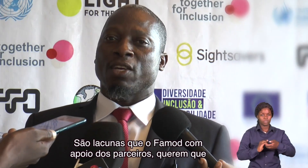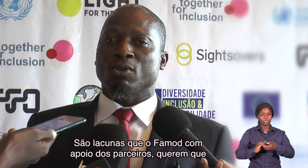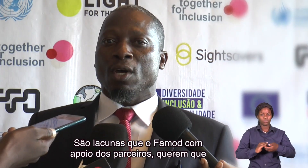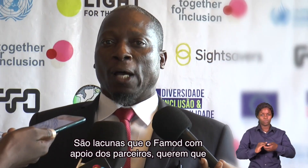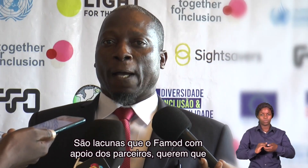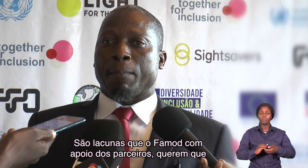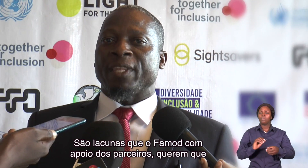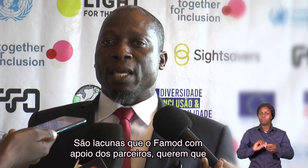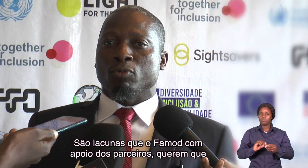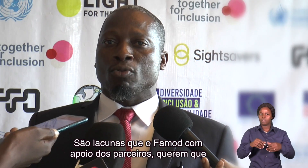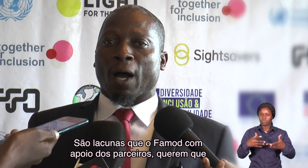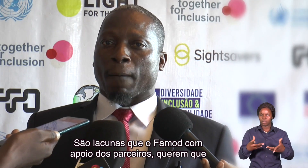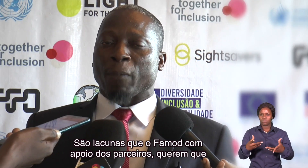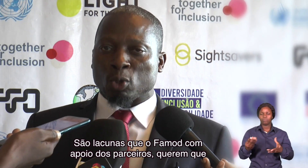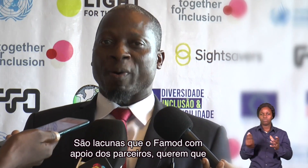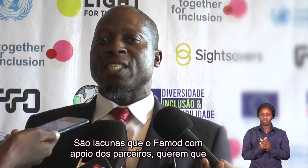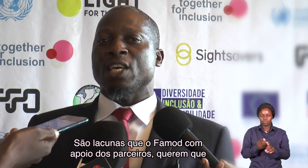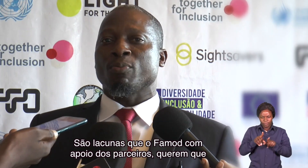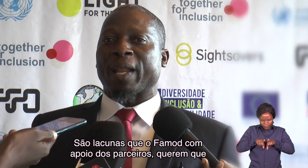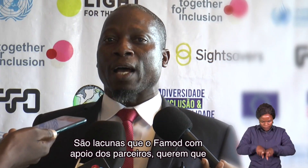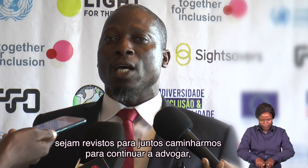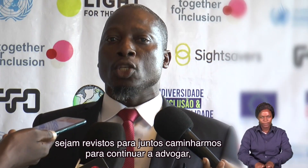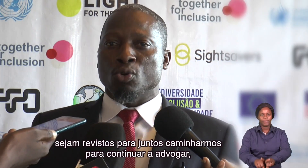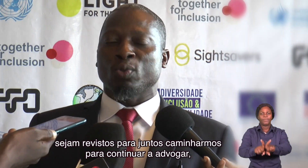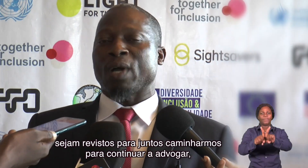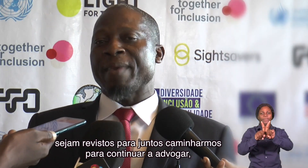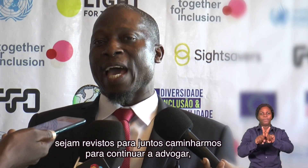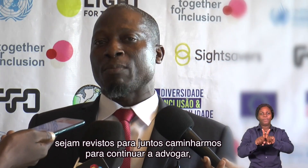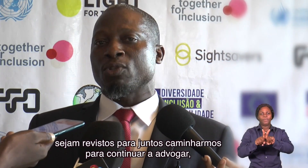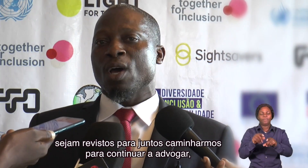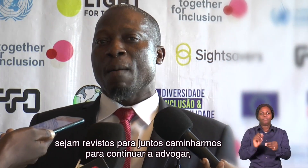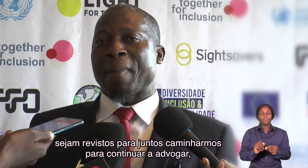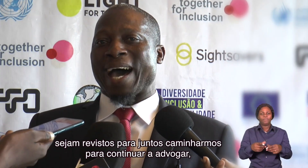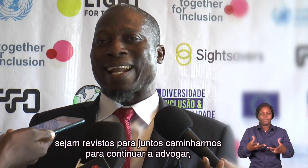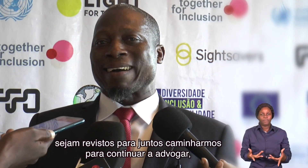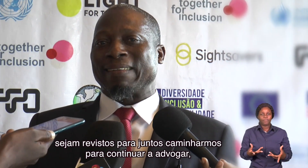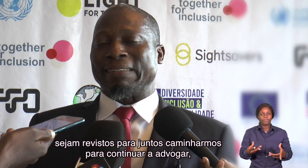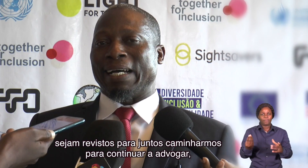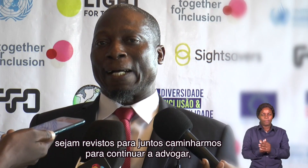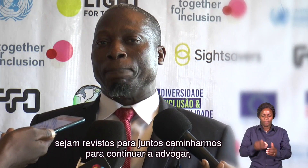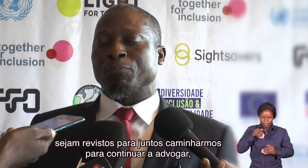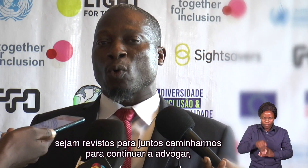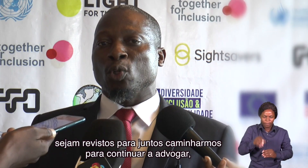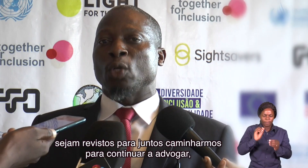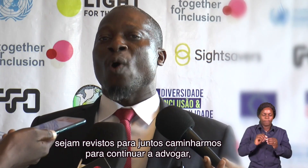pedimos aos parceiros para juntos caminharmos para continuar